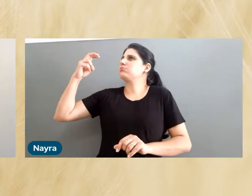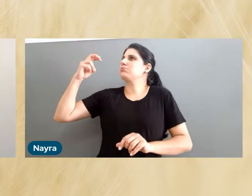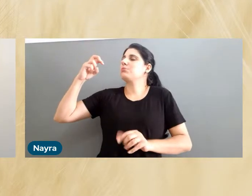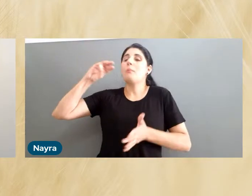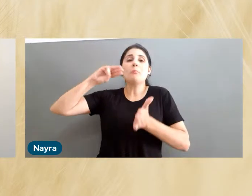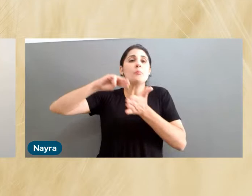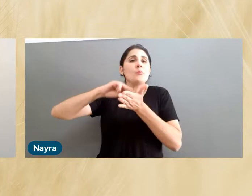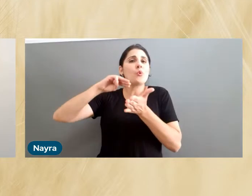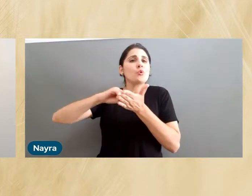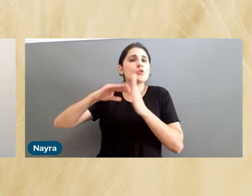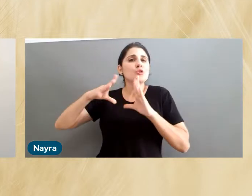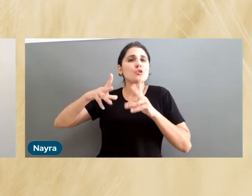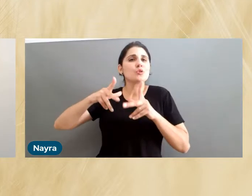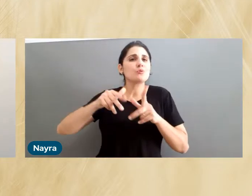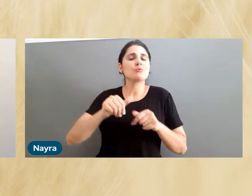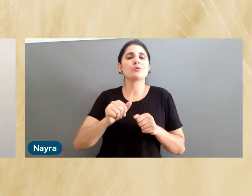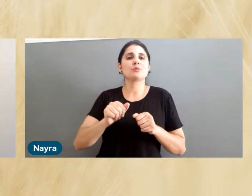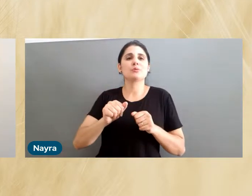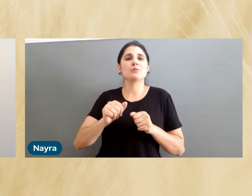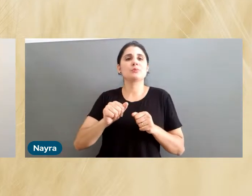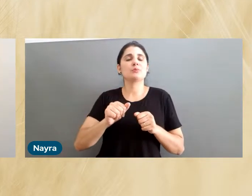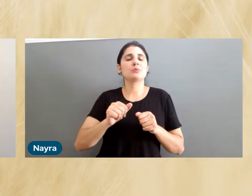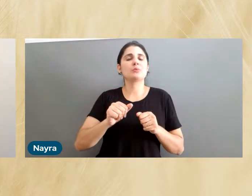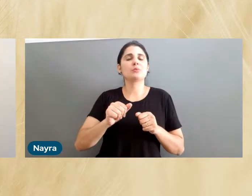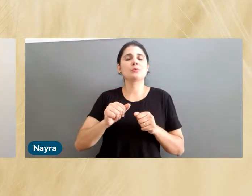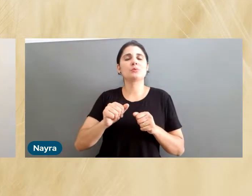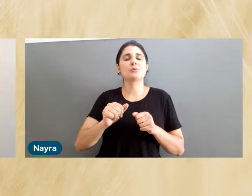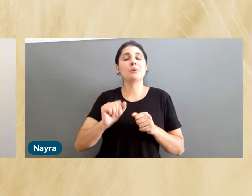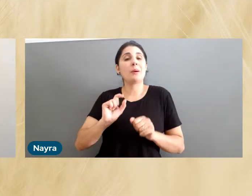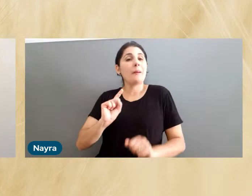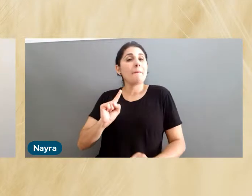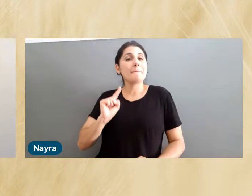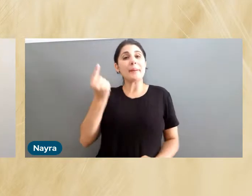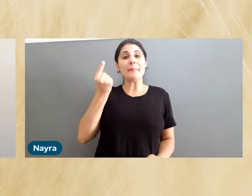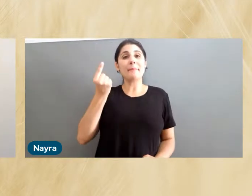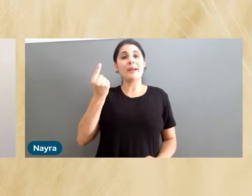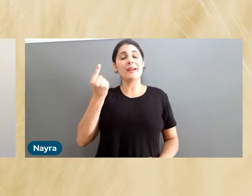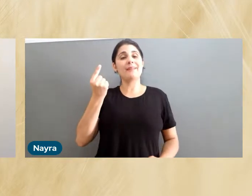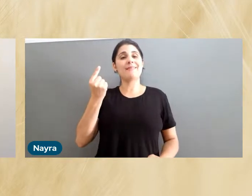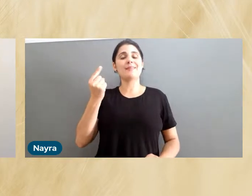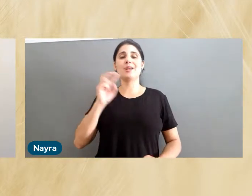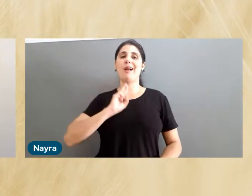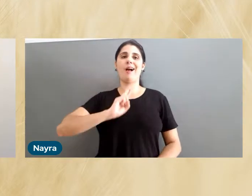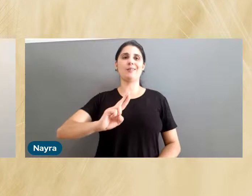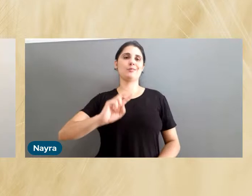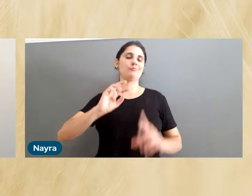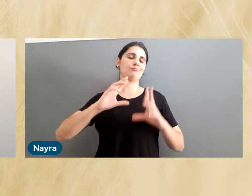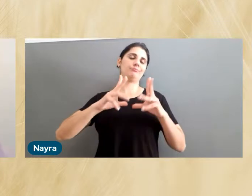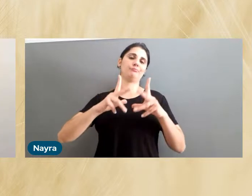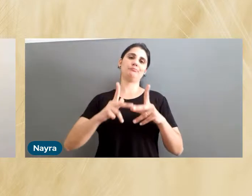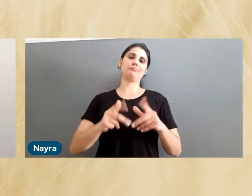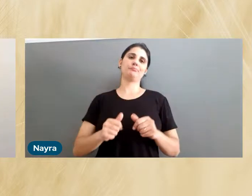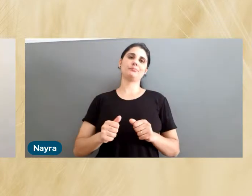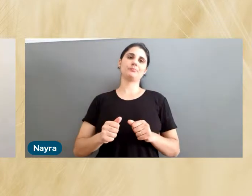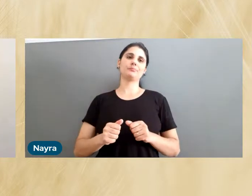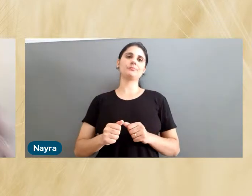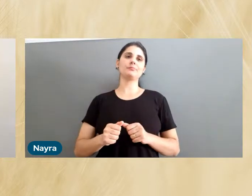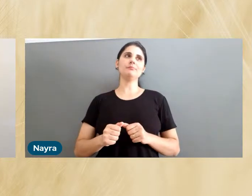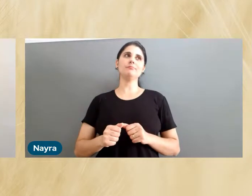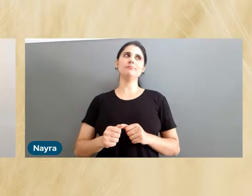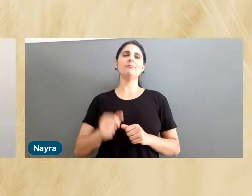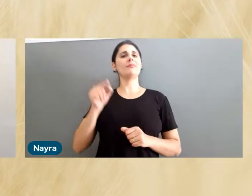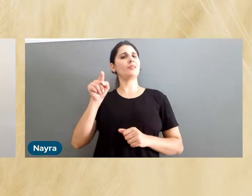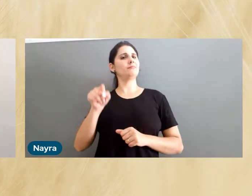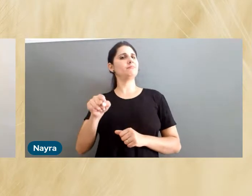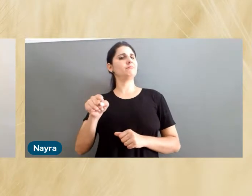coisas, não de algumas. Para que nós não caiamos no equívoco de avaliar situações do presente e pensar assim,